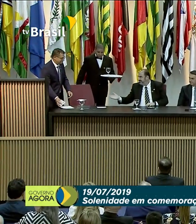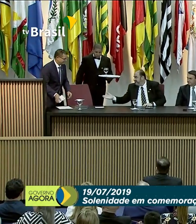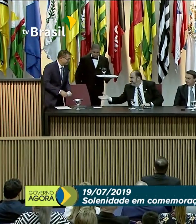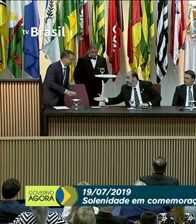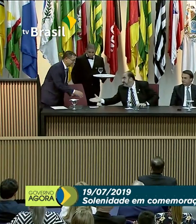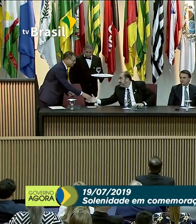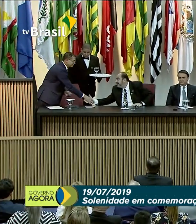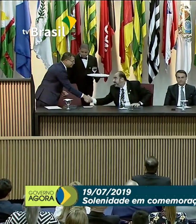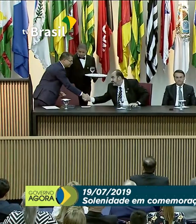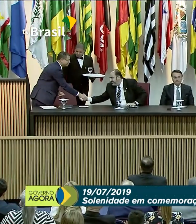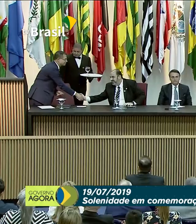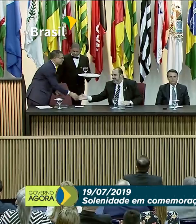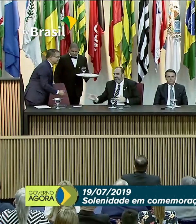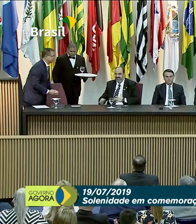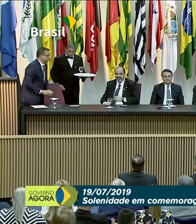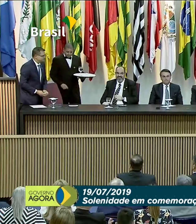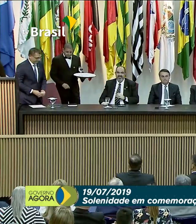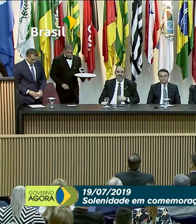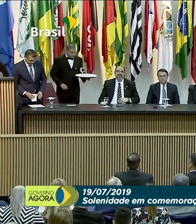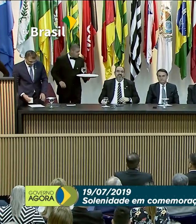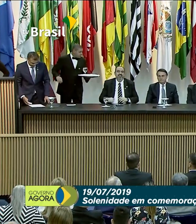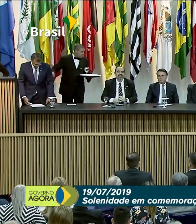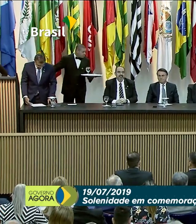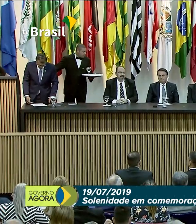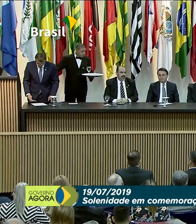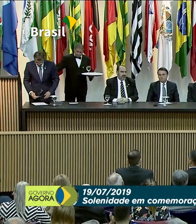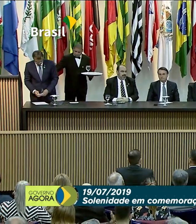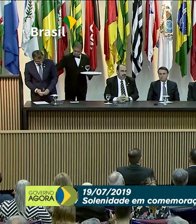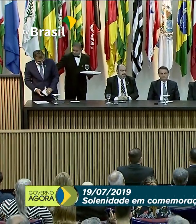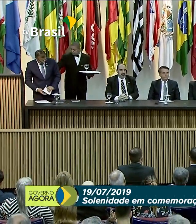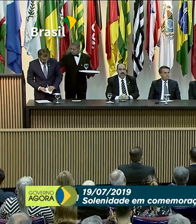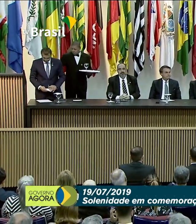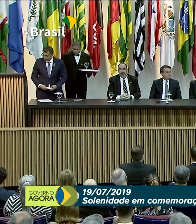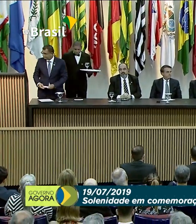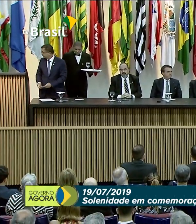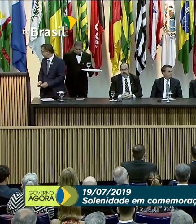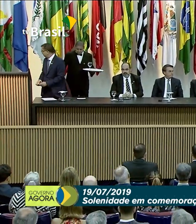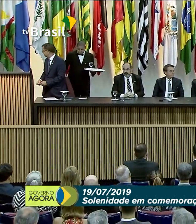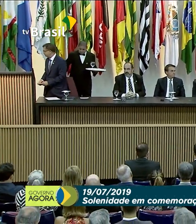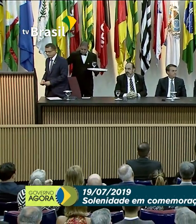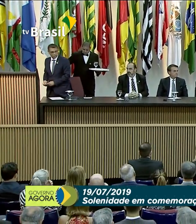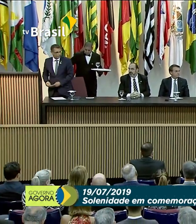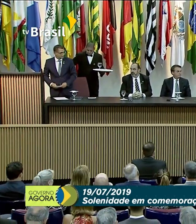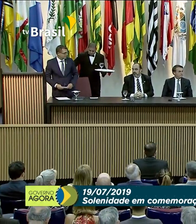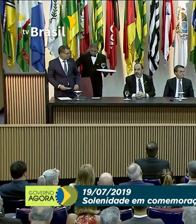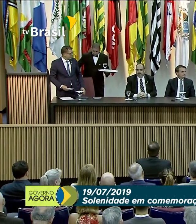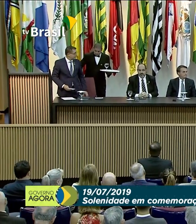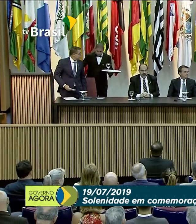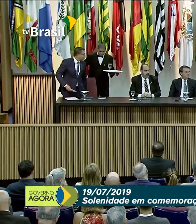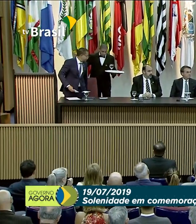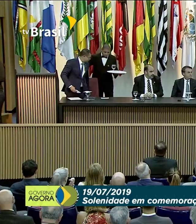Fará uso da palavra o secretário-geral da Confederação Brasileira de Futebol, Walter Feldman.